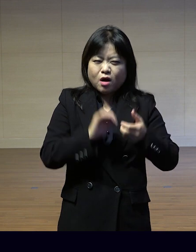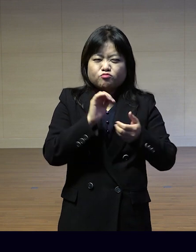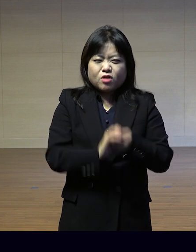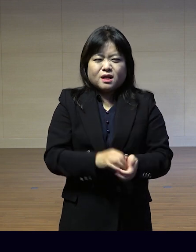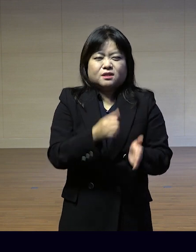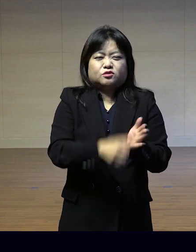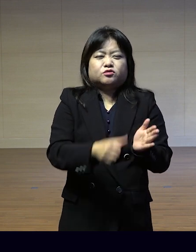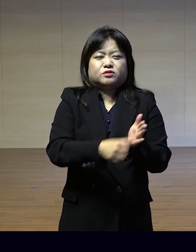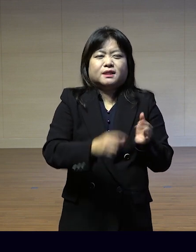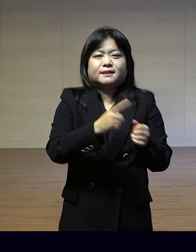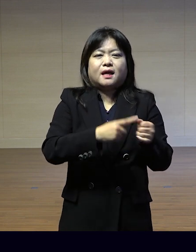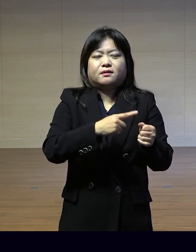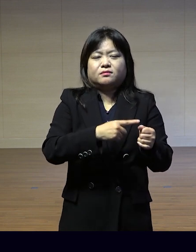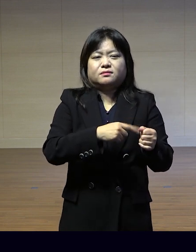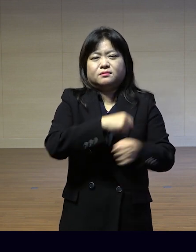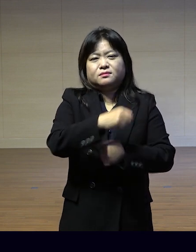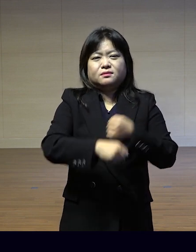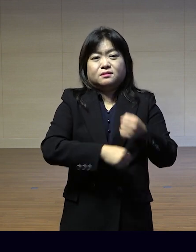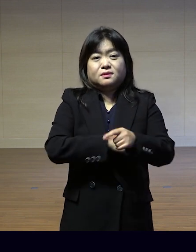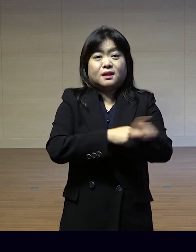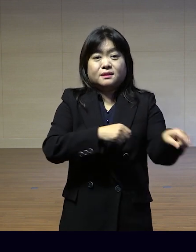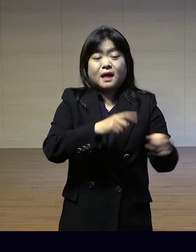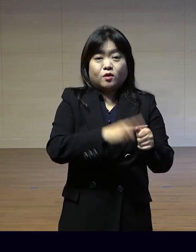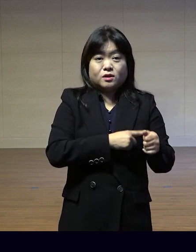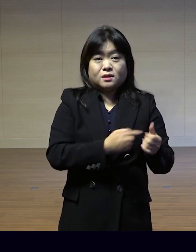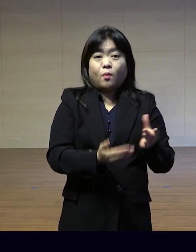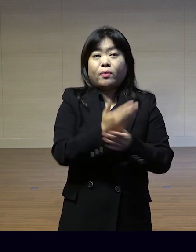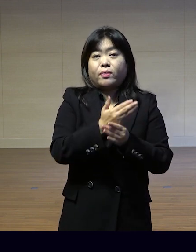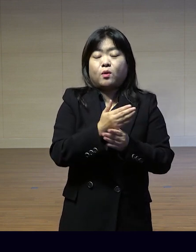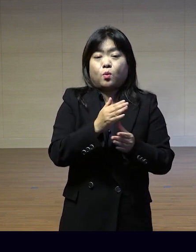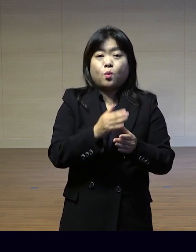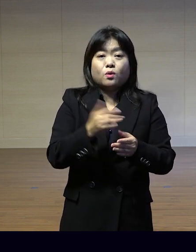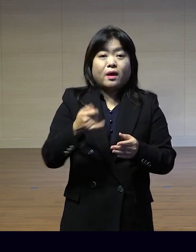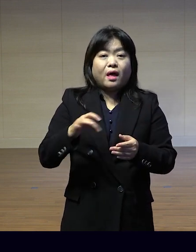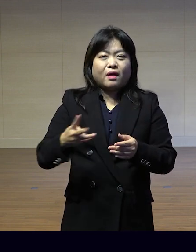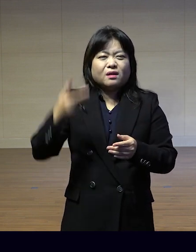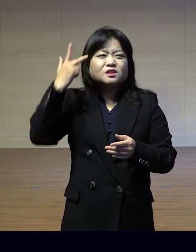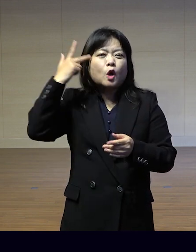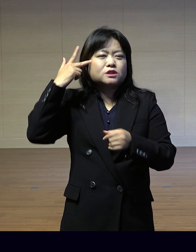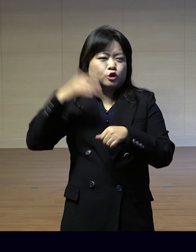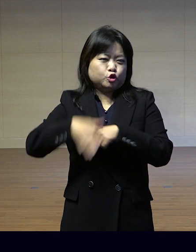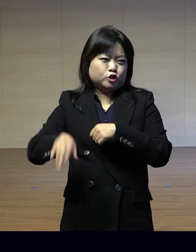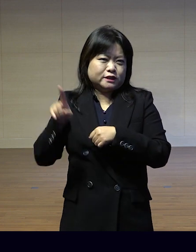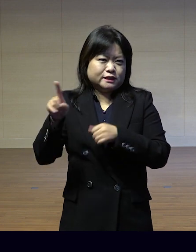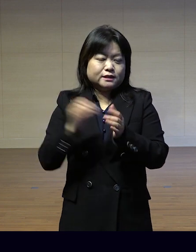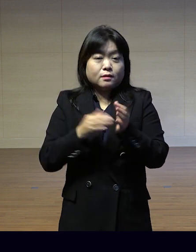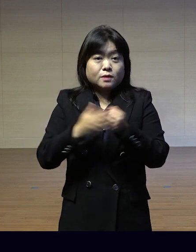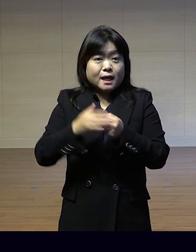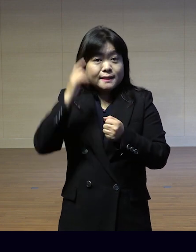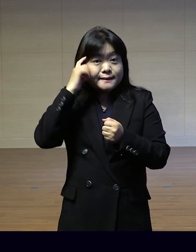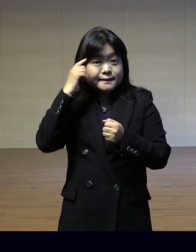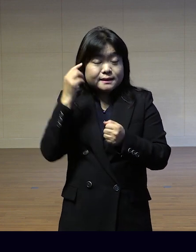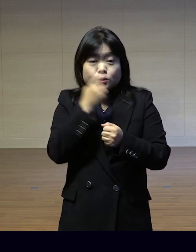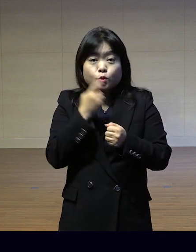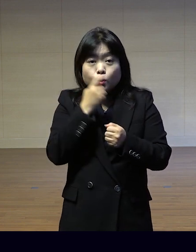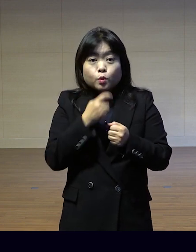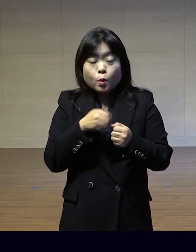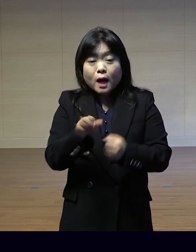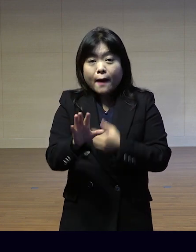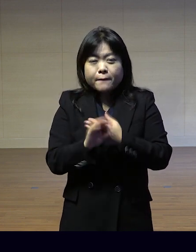물질로서의 자연 세계가 나왔거든요. 그러니까 이것은 정신주의죠. 근데 이것이 인식론으로 가면